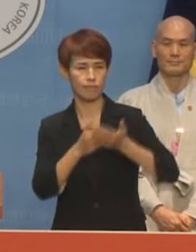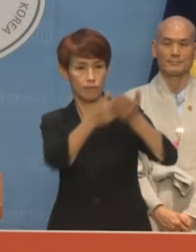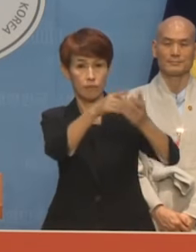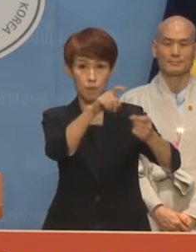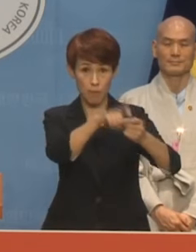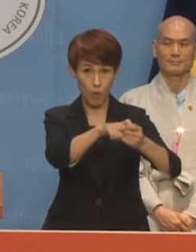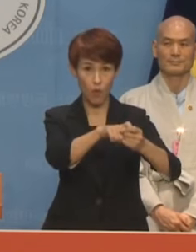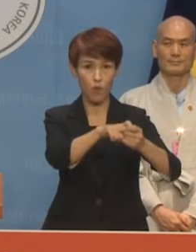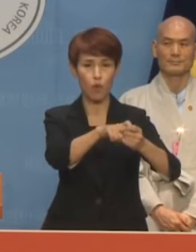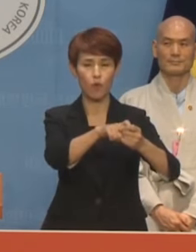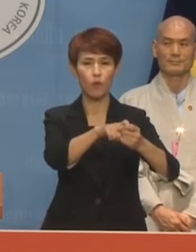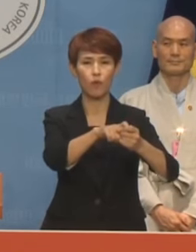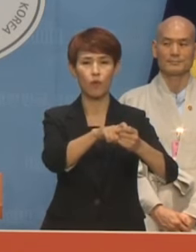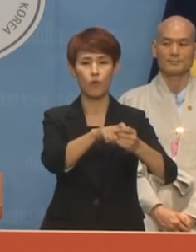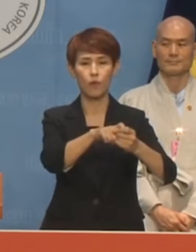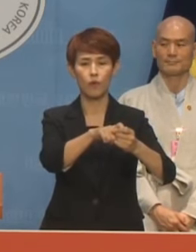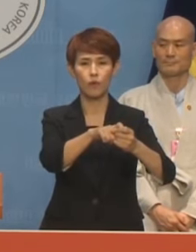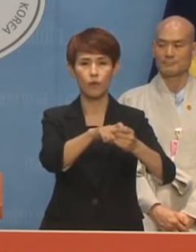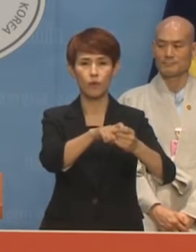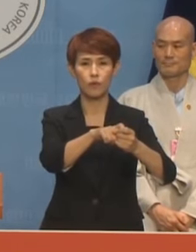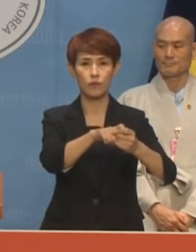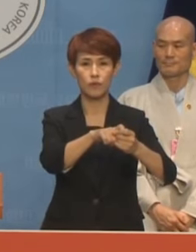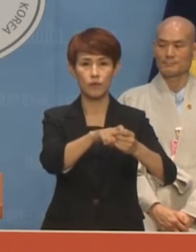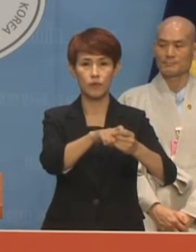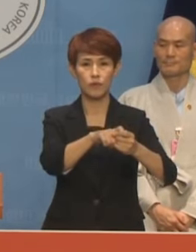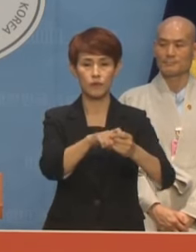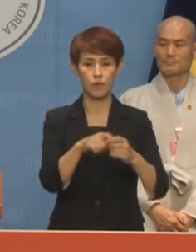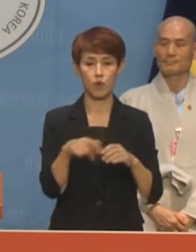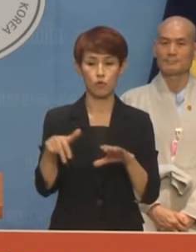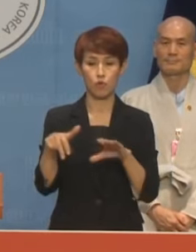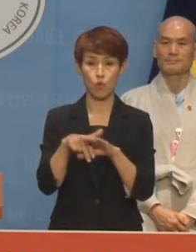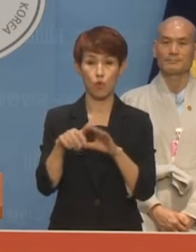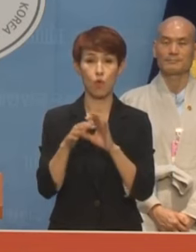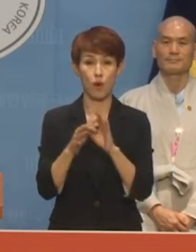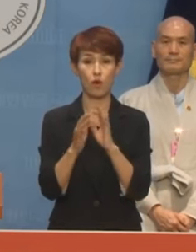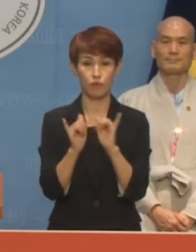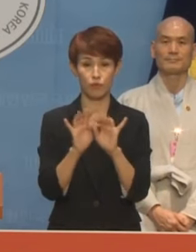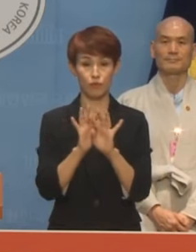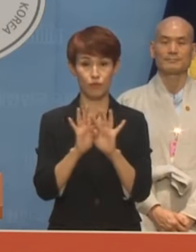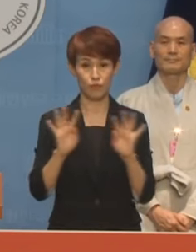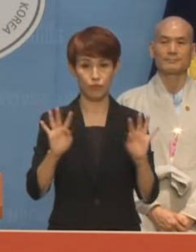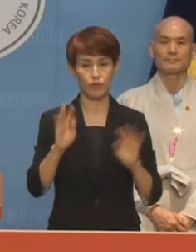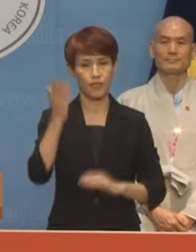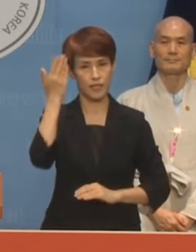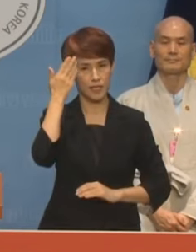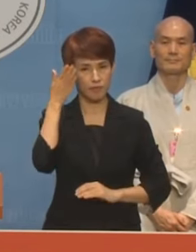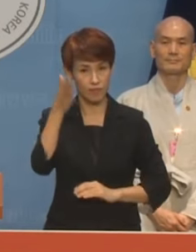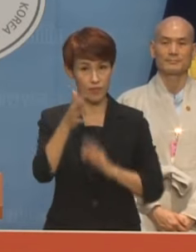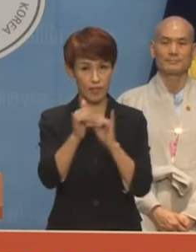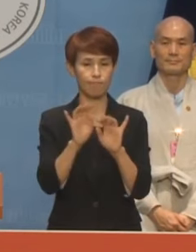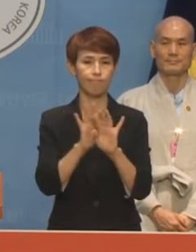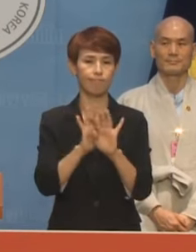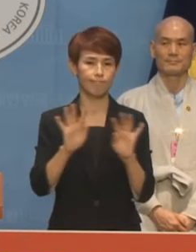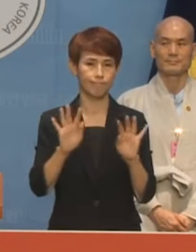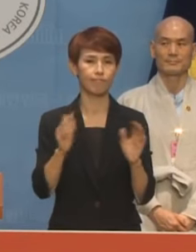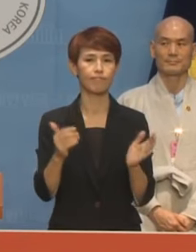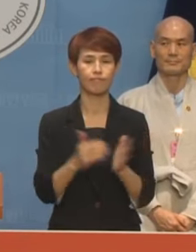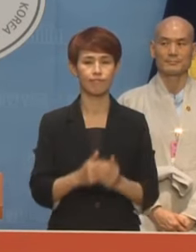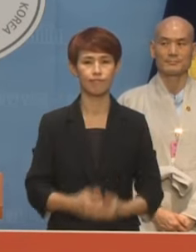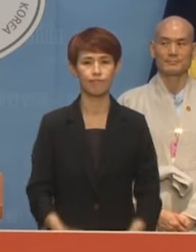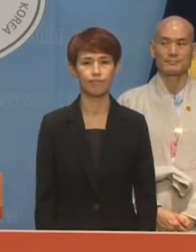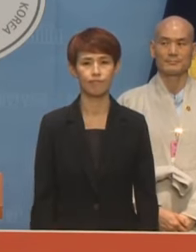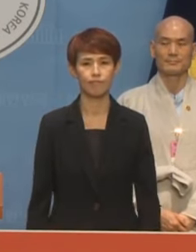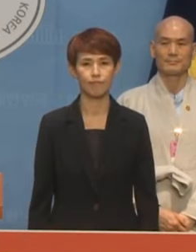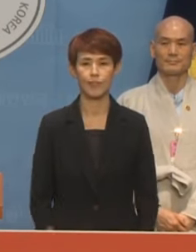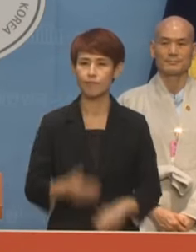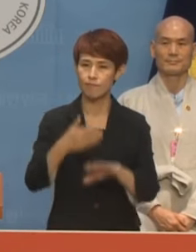방금 소개하신 것처럼 제 종교 관련되신 분들과 지식인 학자분들께서도 움직여 주셨습니다.